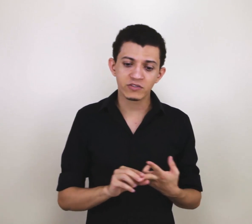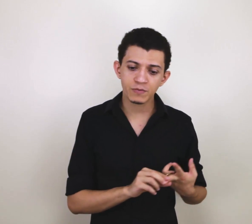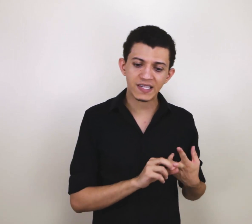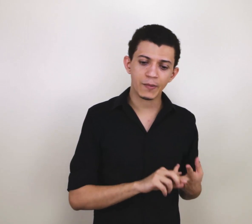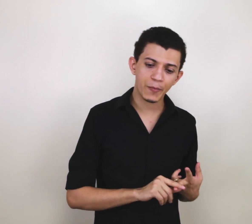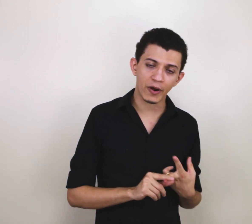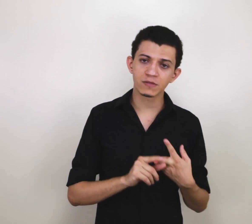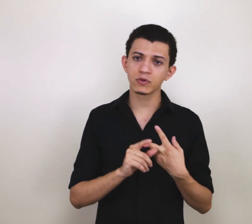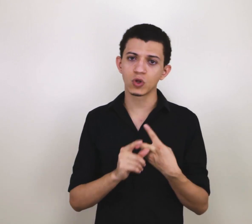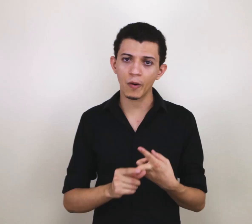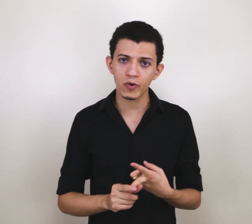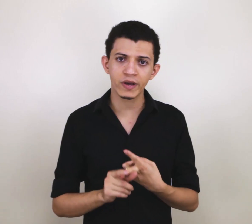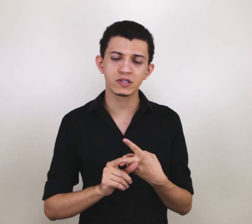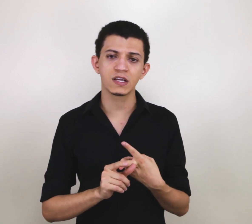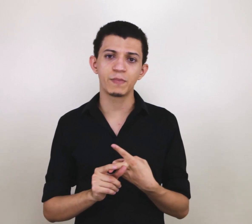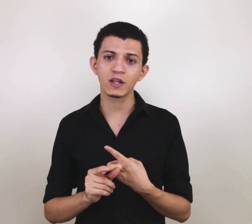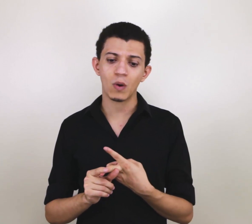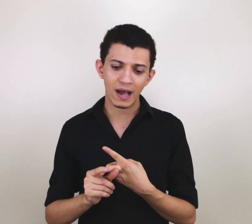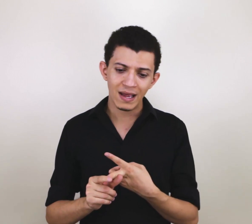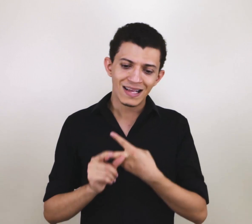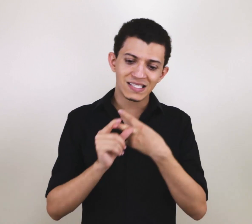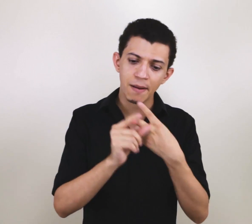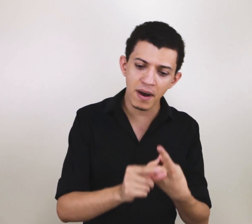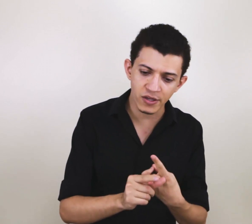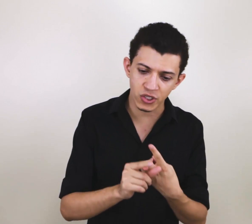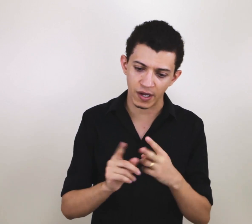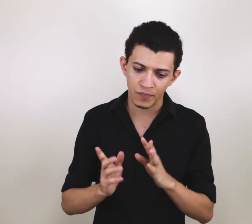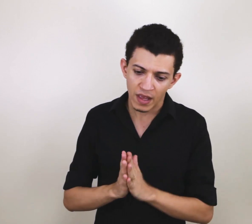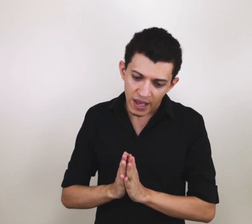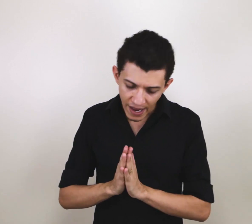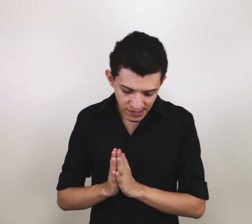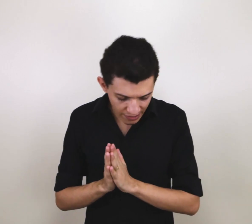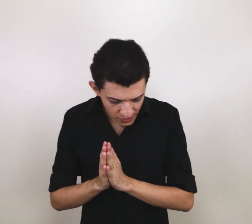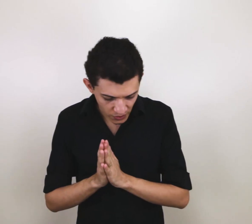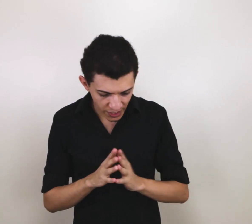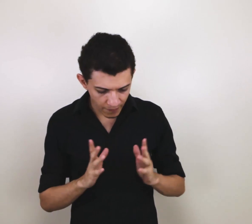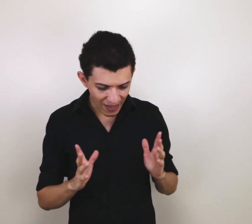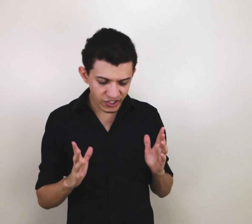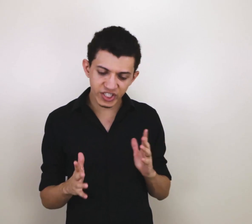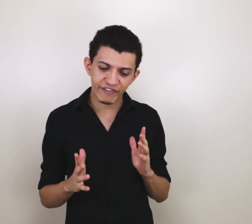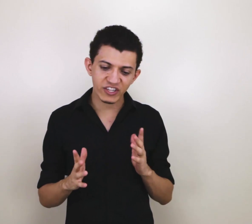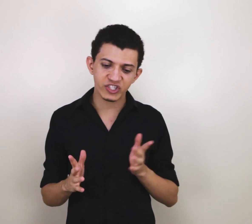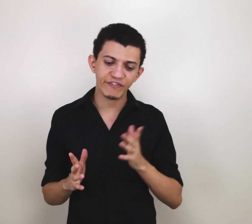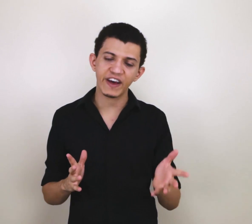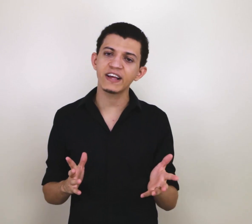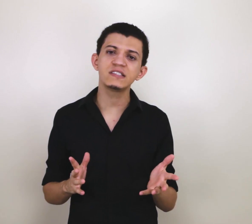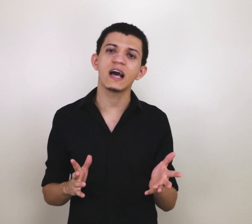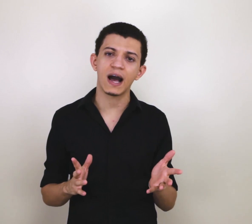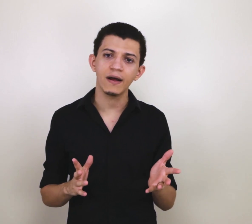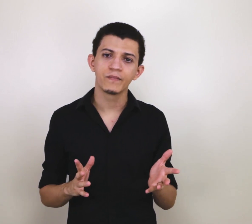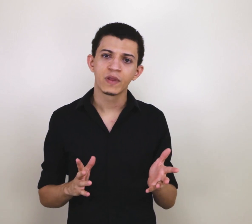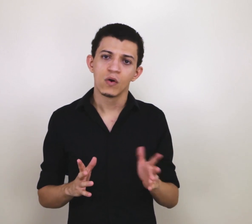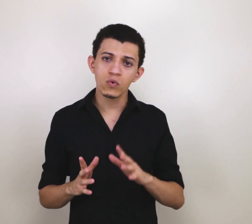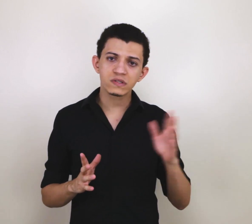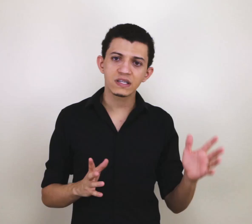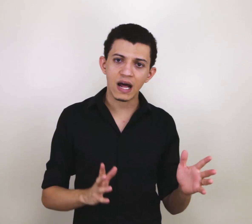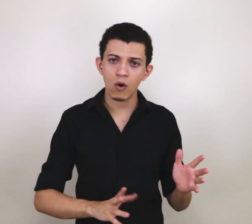vamos passar para o próximo tópico que diz respeito à semântica. E nesse caso aqui, a gente vai diferenciar um sinal